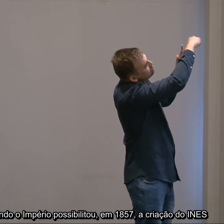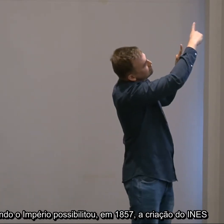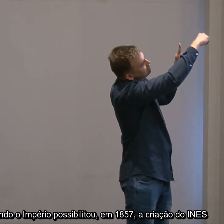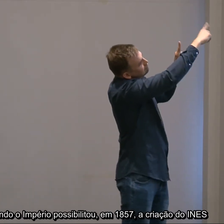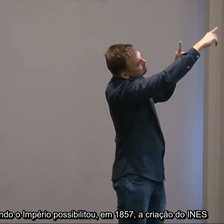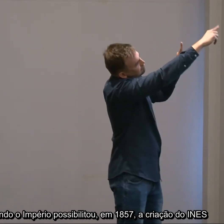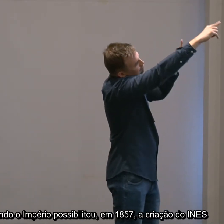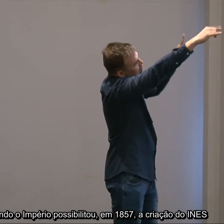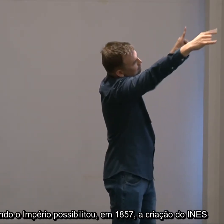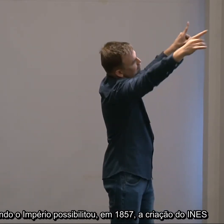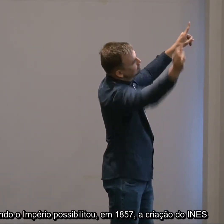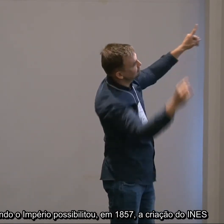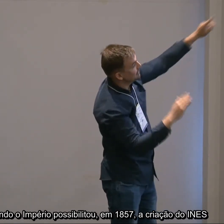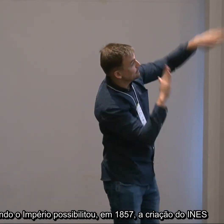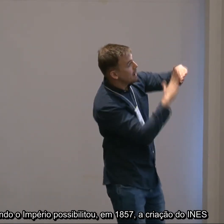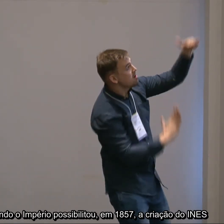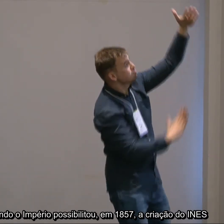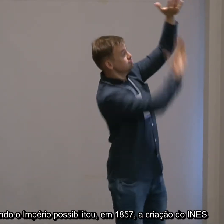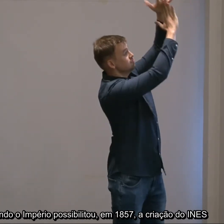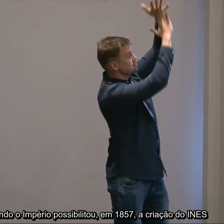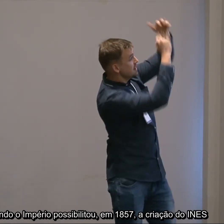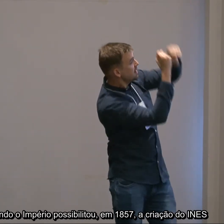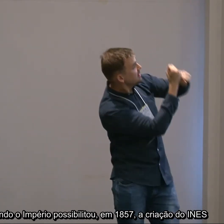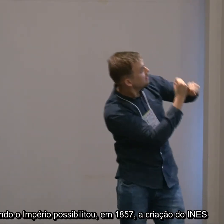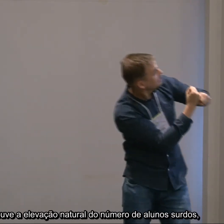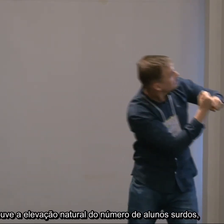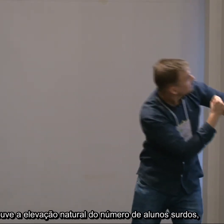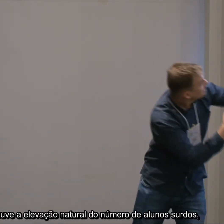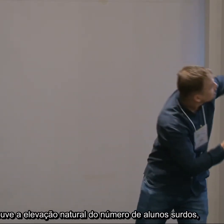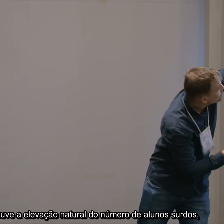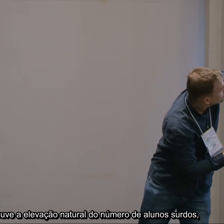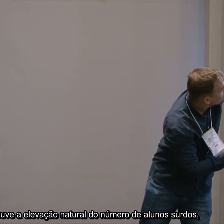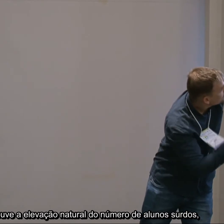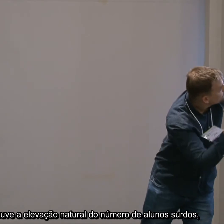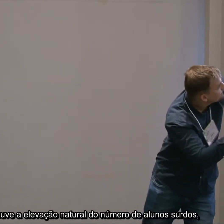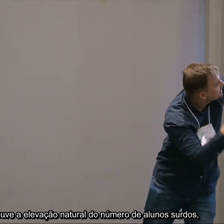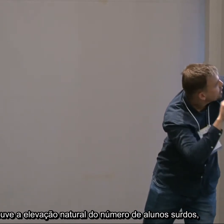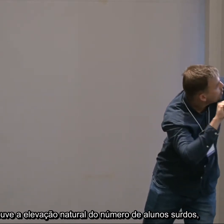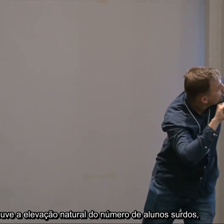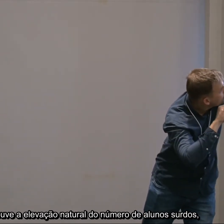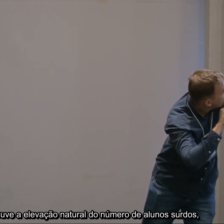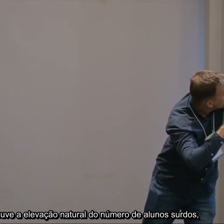a partir de 57 a criação do INIS a elevação natural do número de alunos surdos